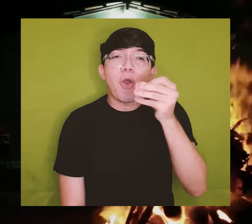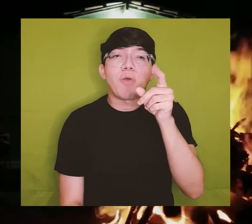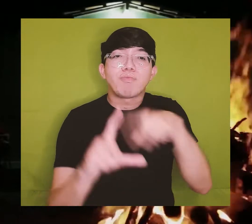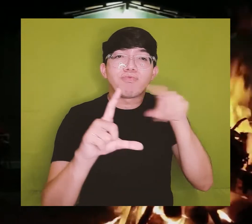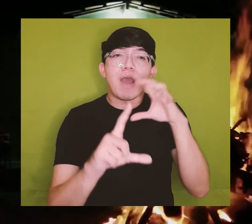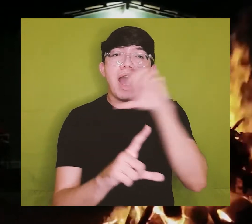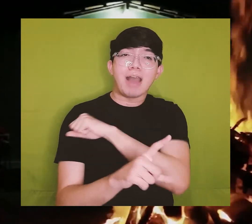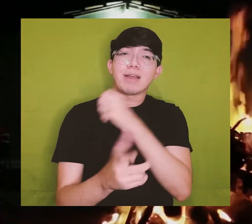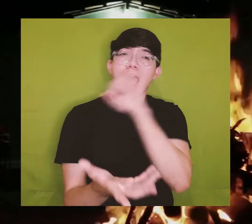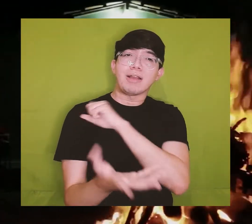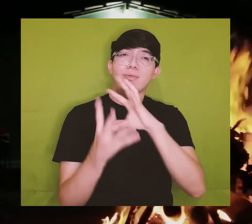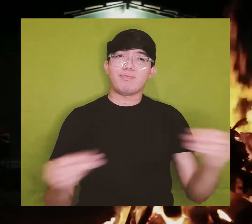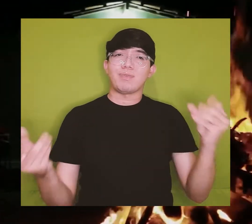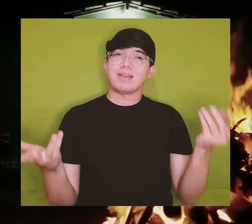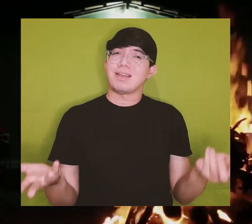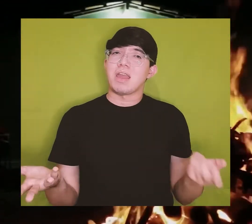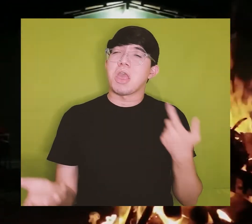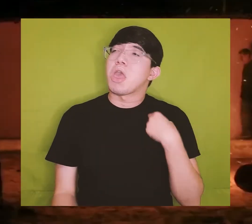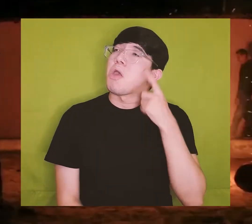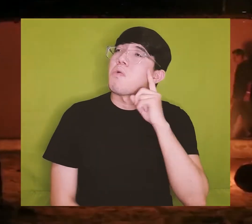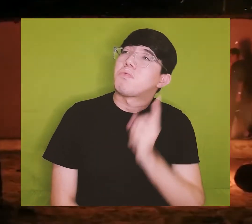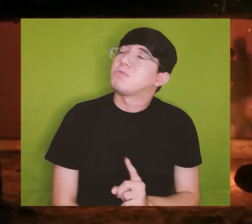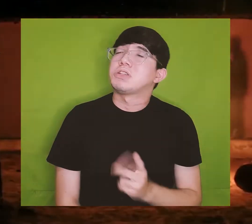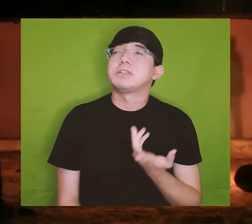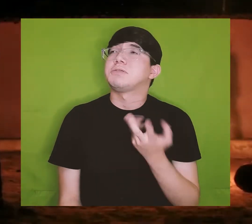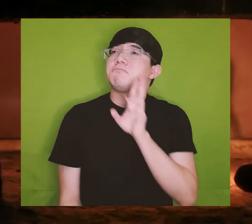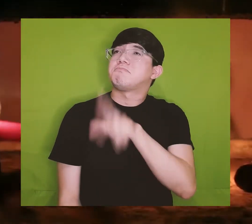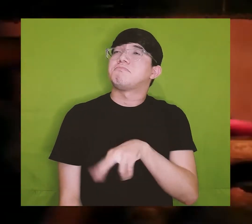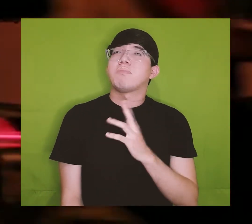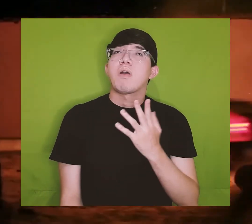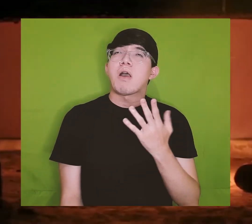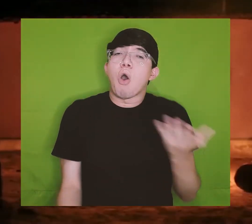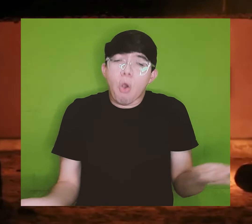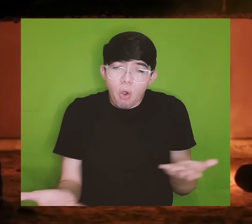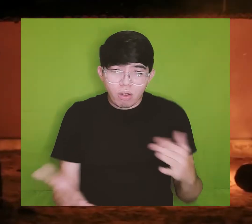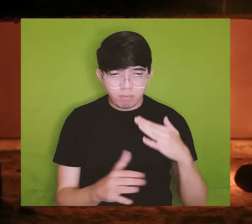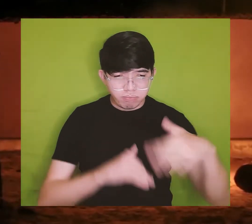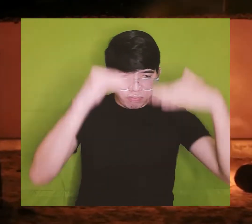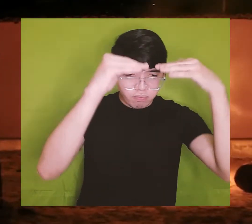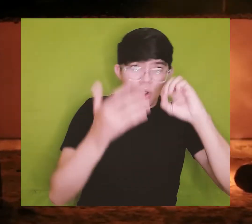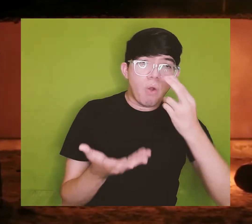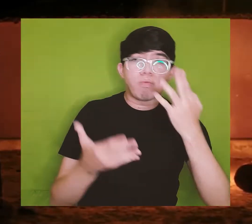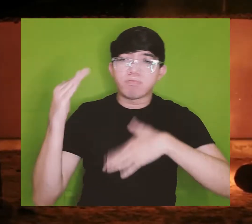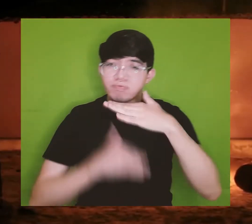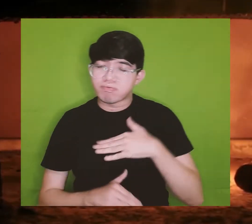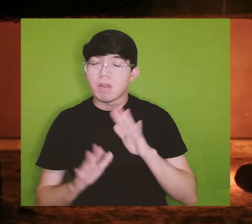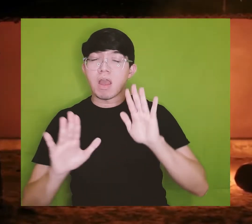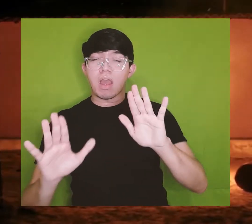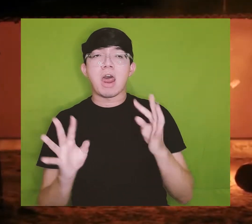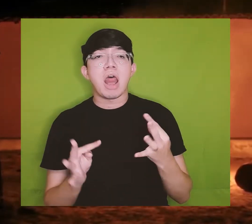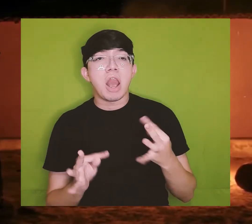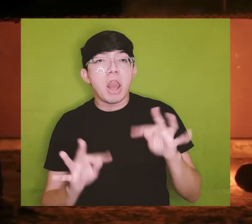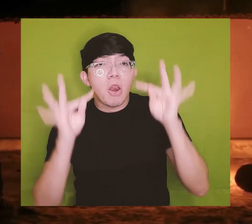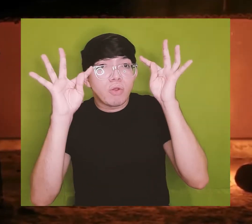pergunto muito, assim, porque eu também não sei dizer se a coisa evoluiu ou involuiu, assim, né? Eu sou uma pessoa que eu demoro muito a entrar em tecnologia, sabe?